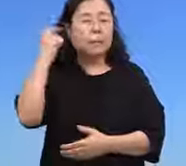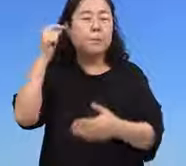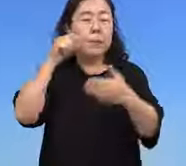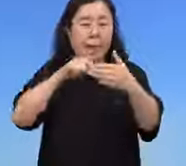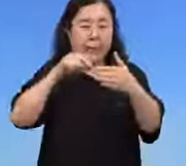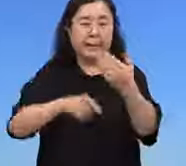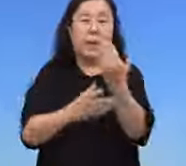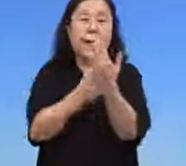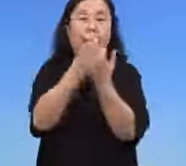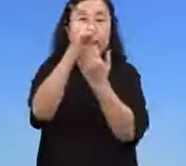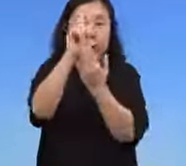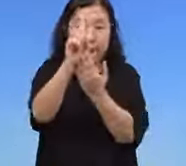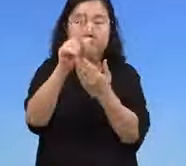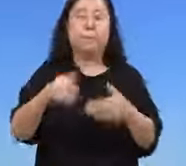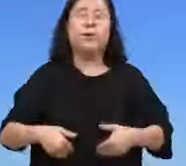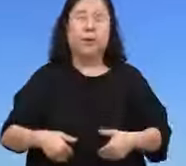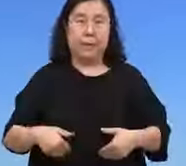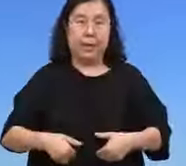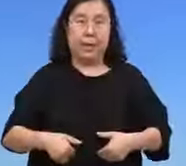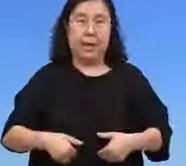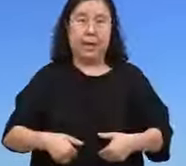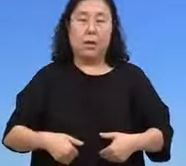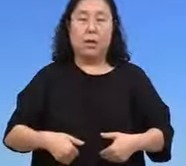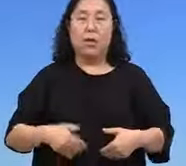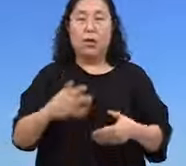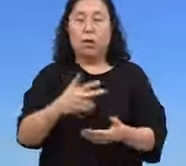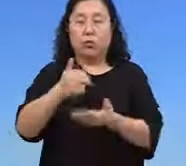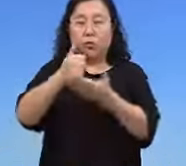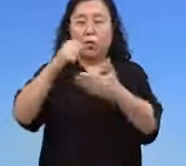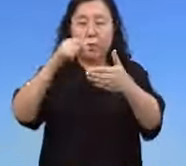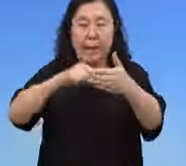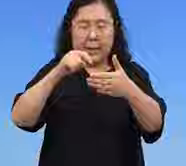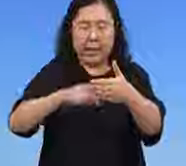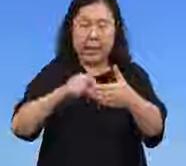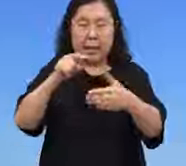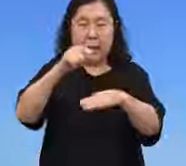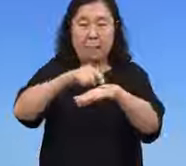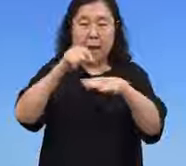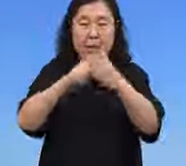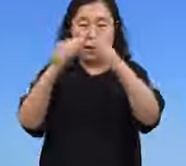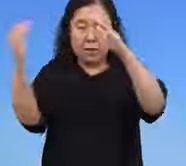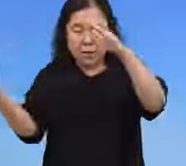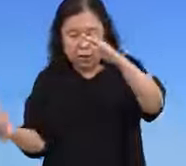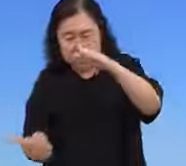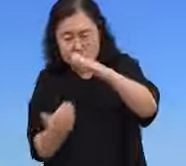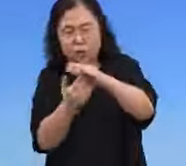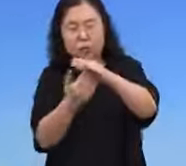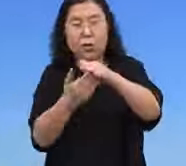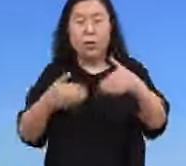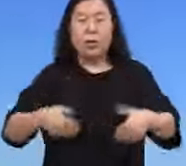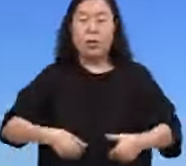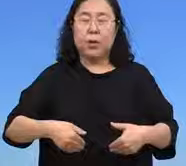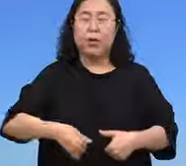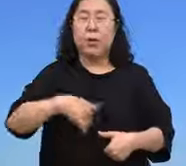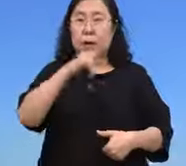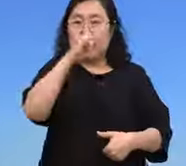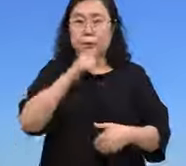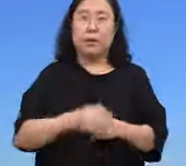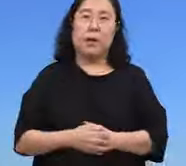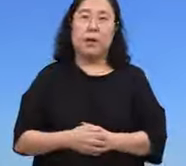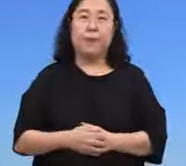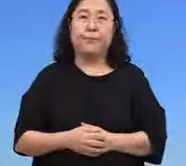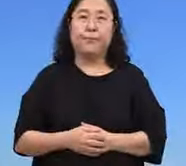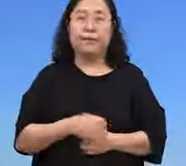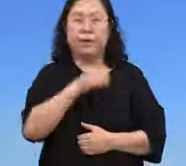한 마음으로 주님의 이 마음을 구현해내는 그런 교회가 돼야 됩니다. 맏일은 소금이 돼버렸다고